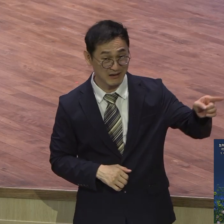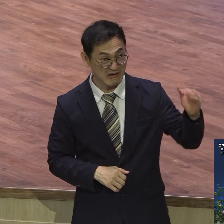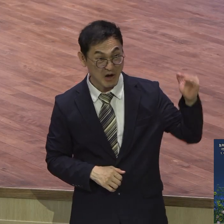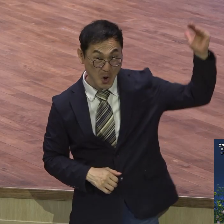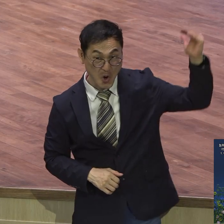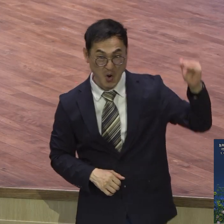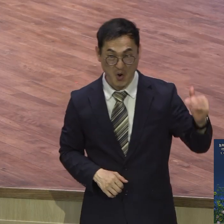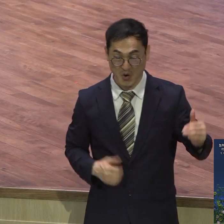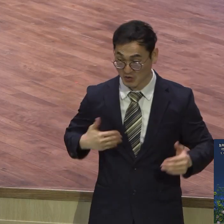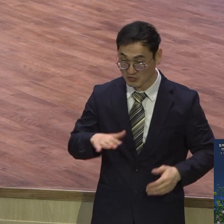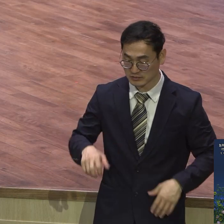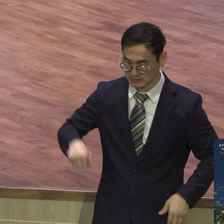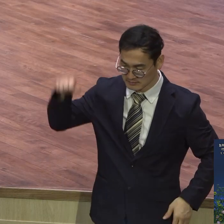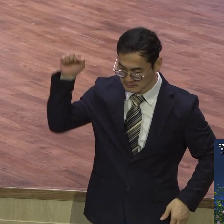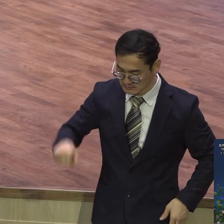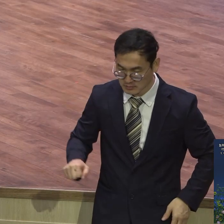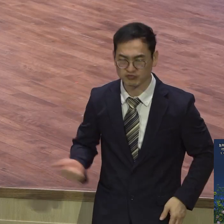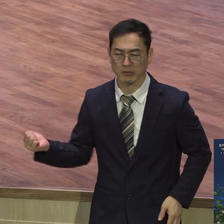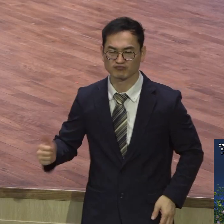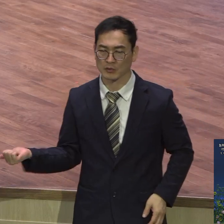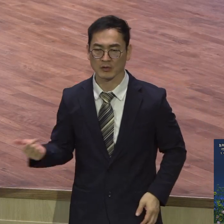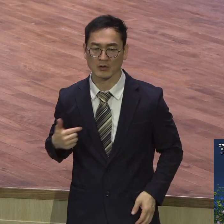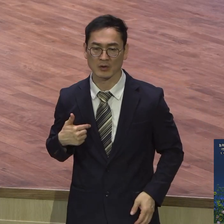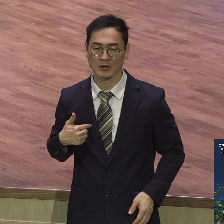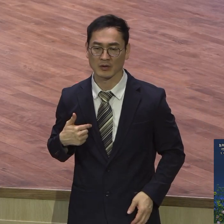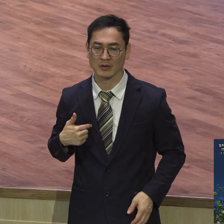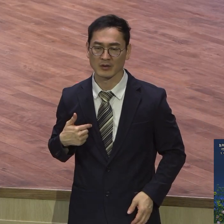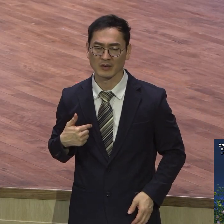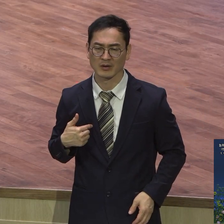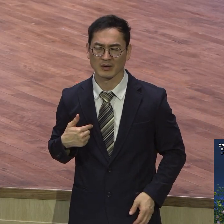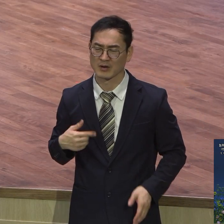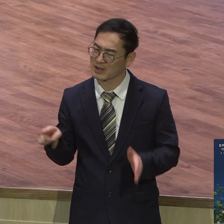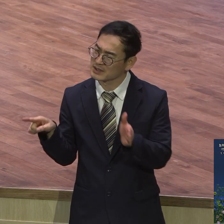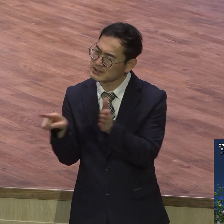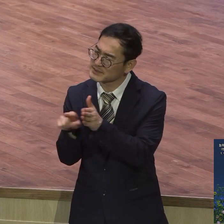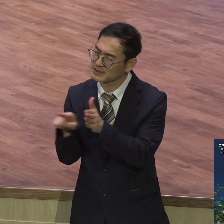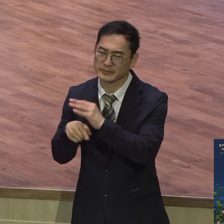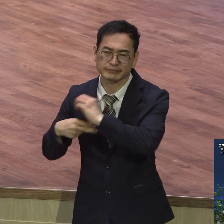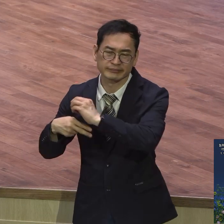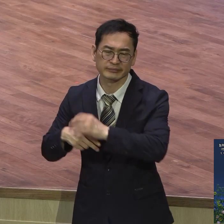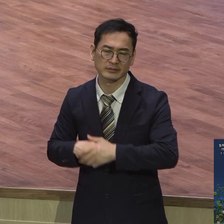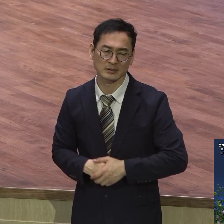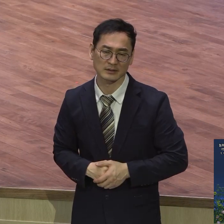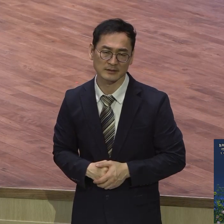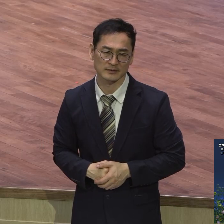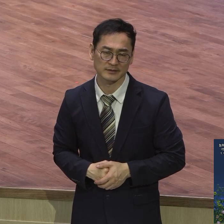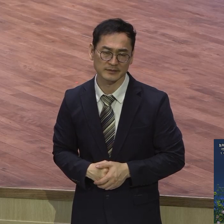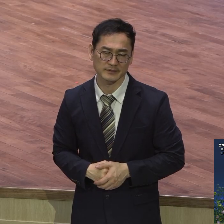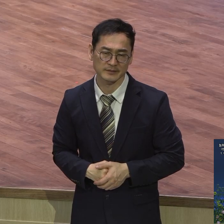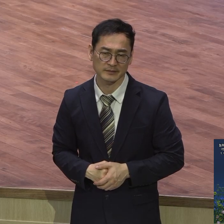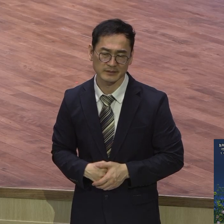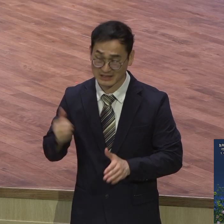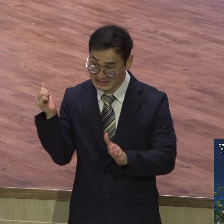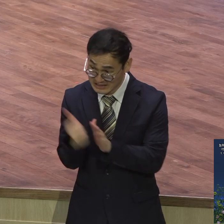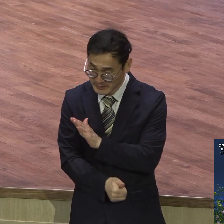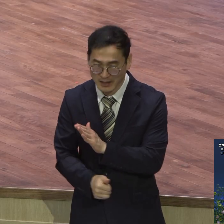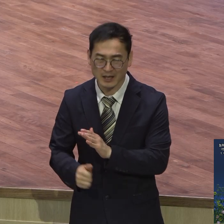무슨 말입니까? 완전 불신앙 완전 패배의식